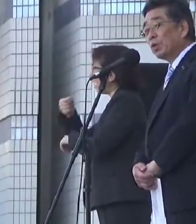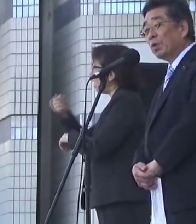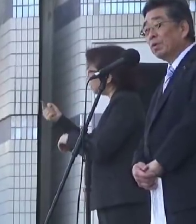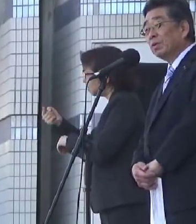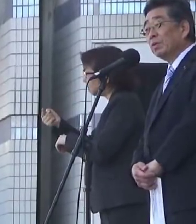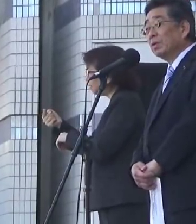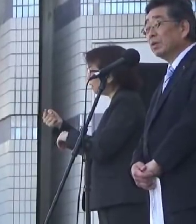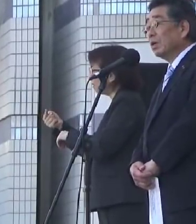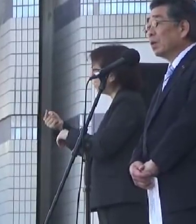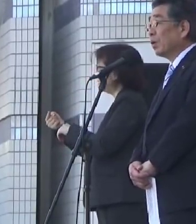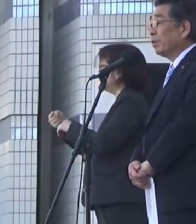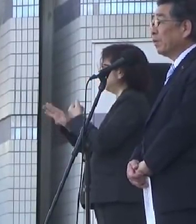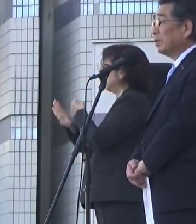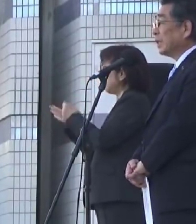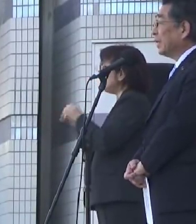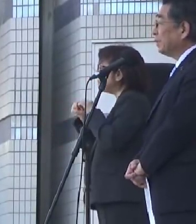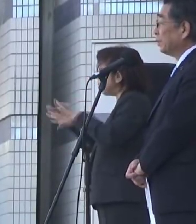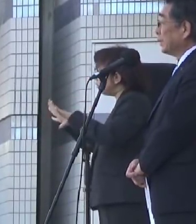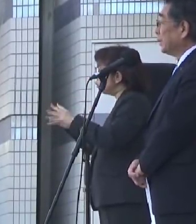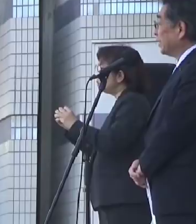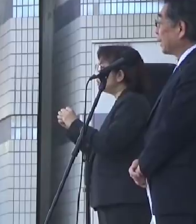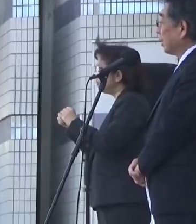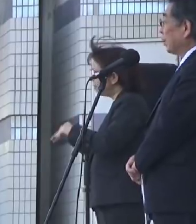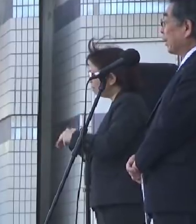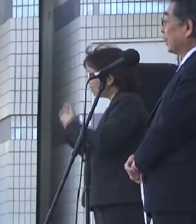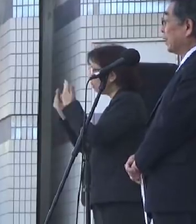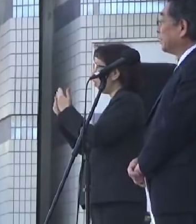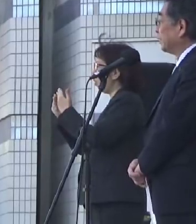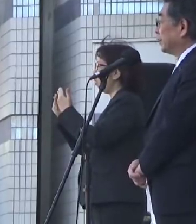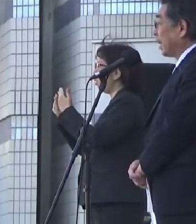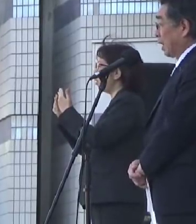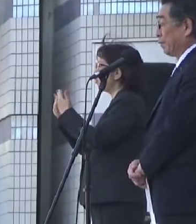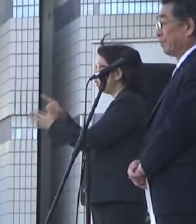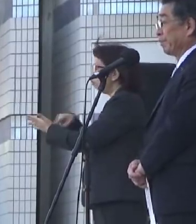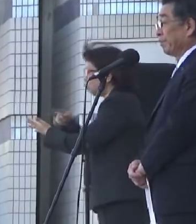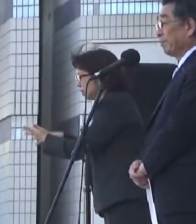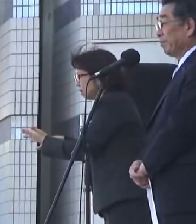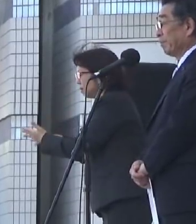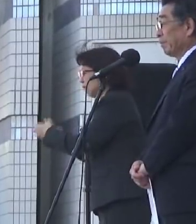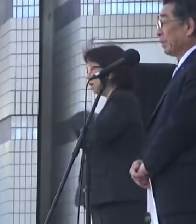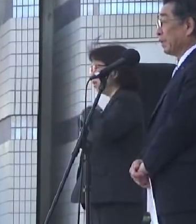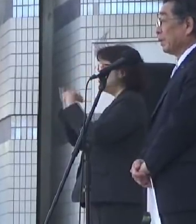する補償、これを最優先しなければならないはずですが、